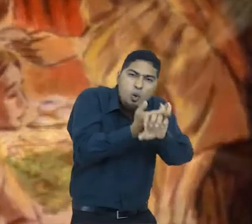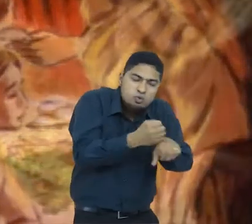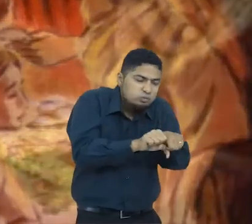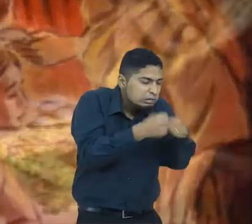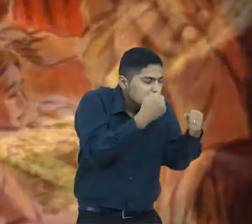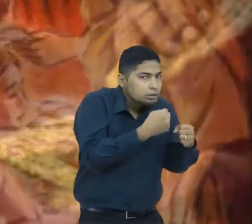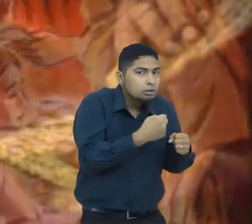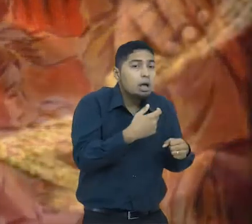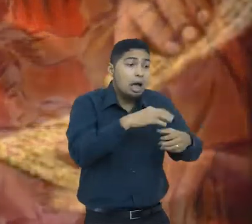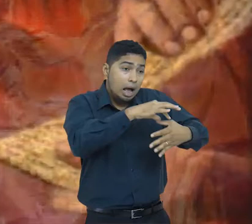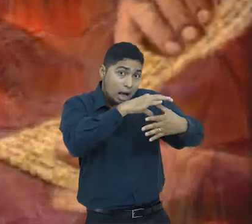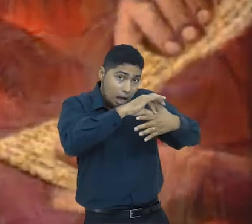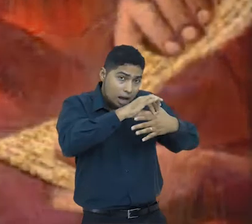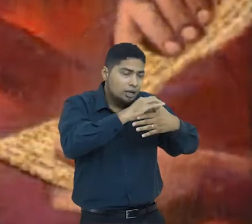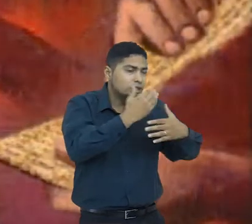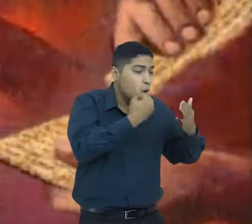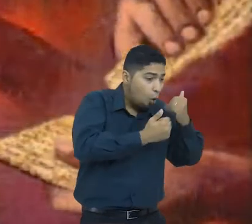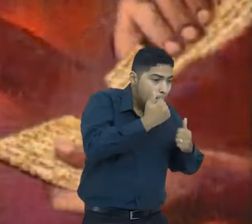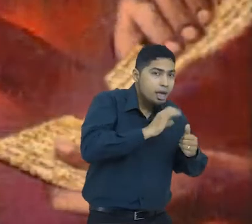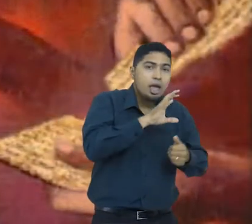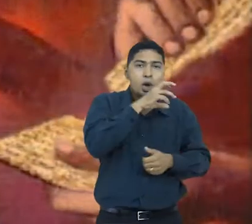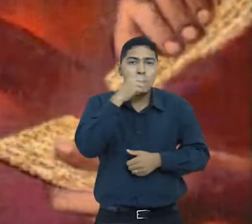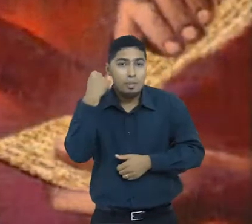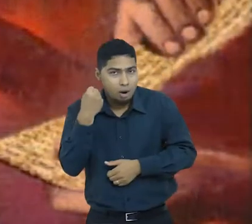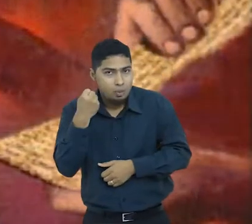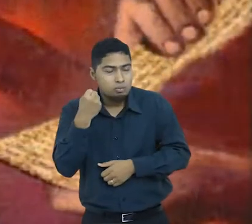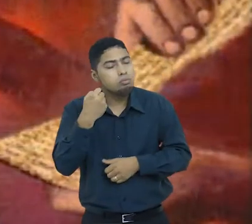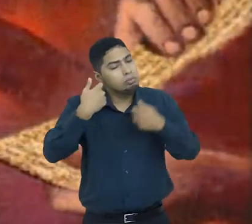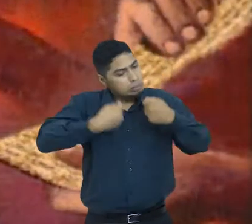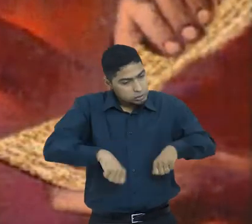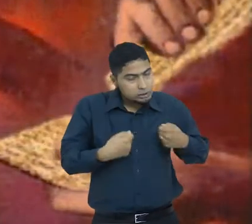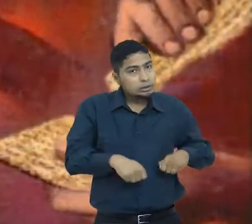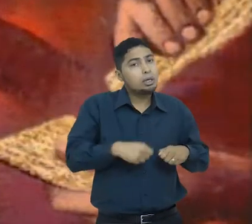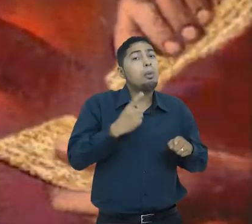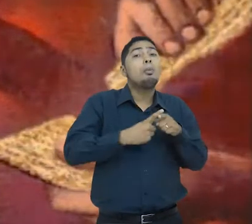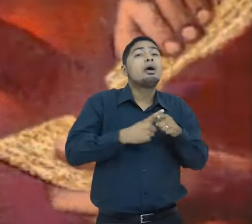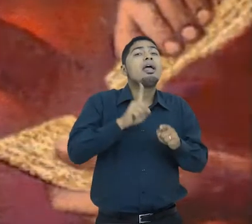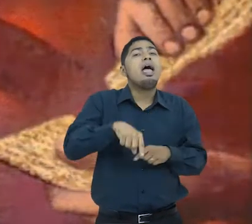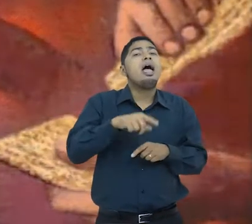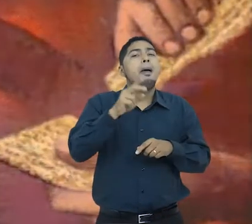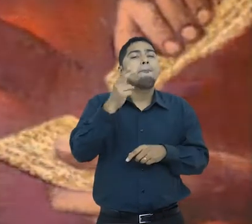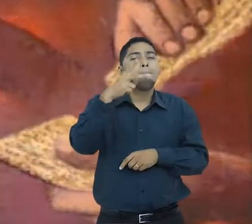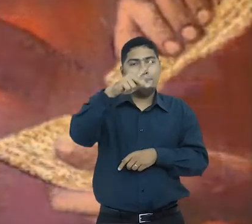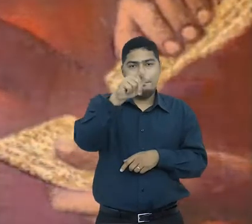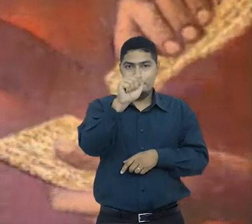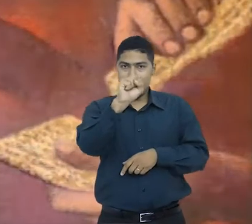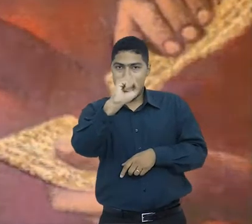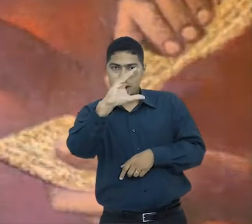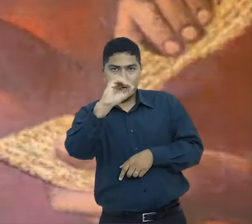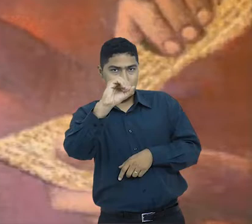A carne deve ser comida com pão sem fermento. Tem que ser assim, pois é a Páscoa do Senhor.